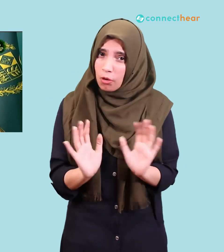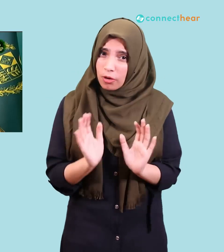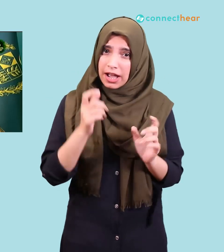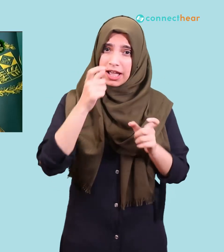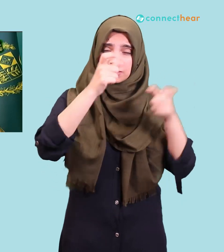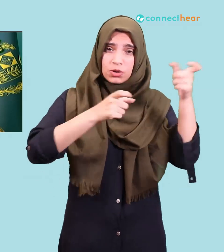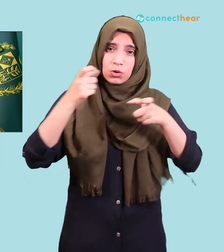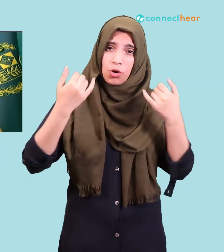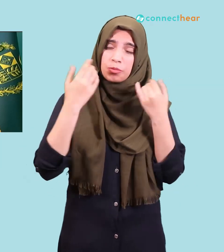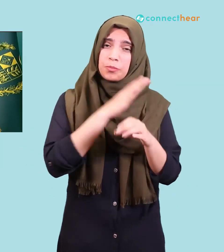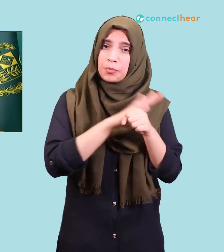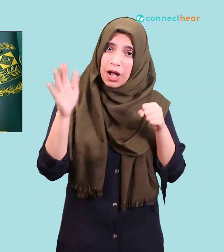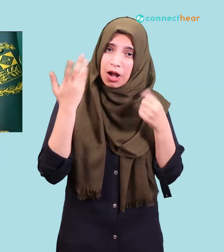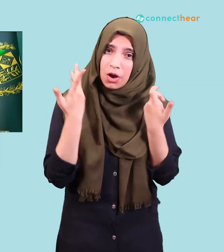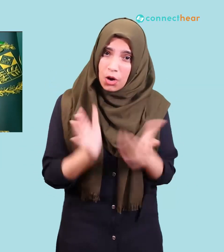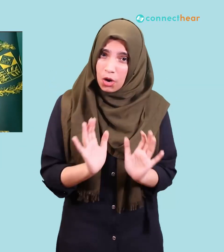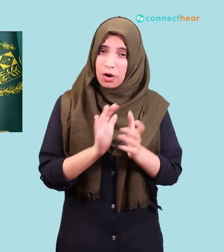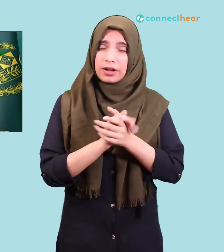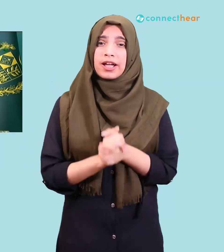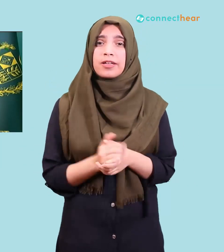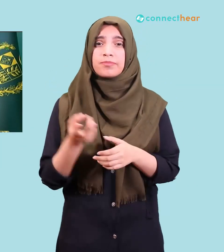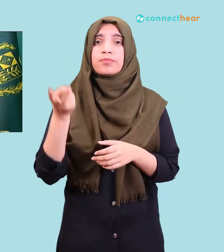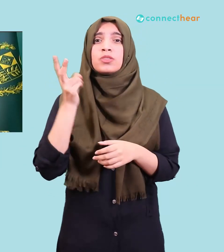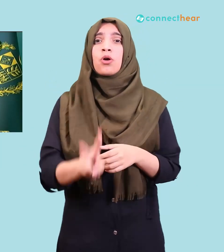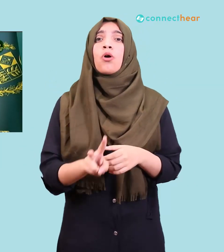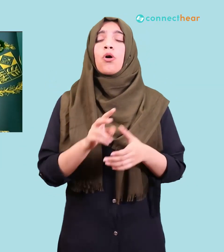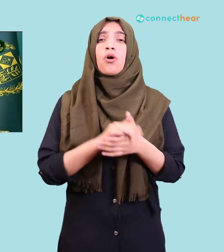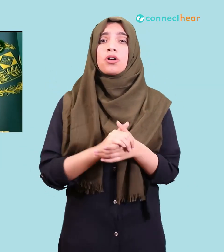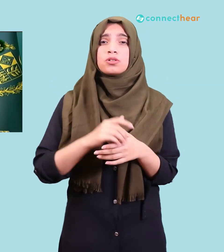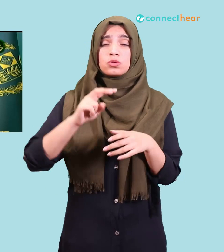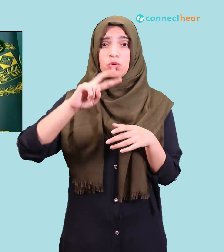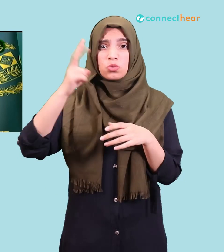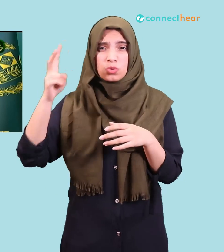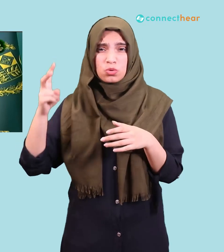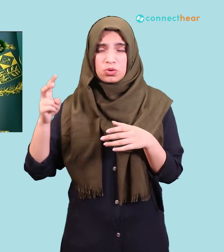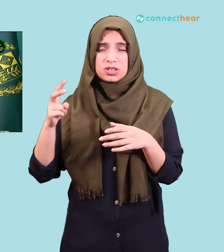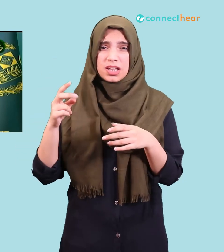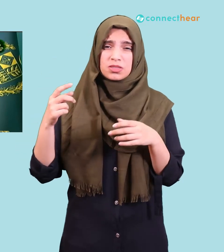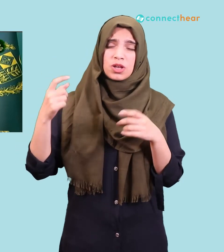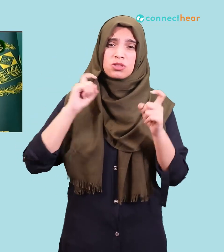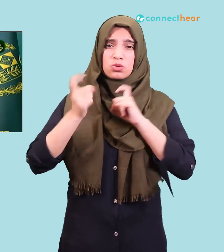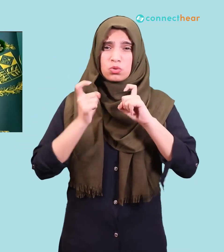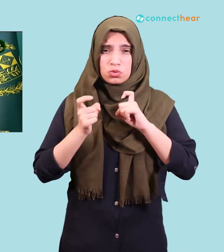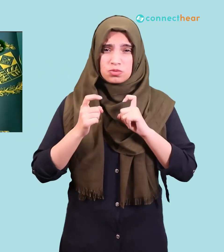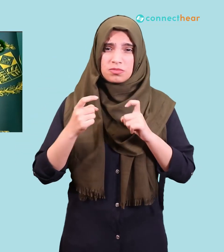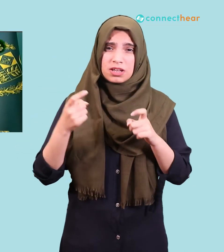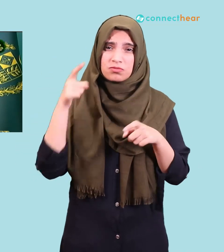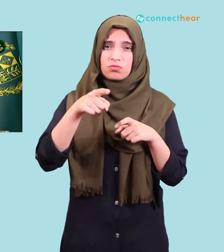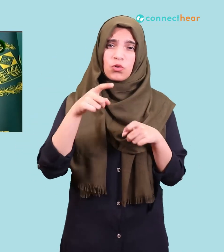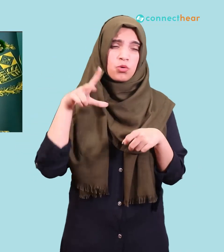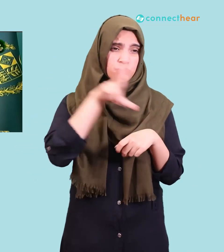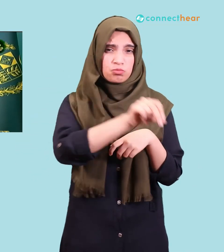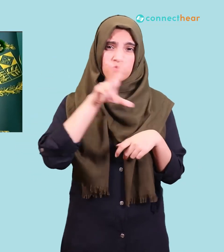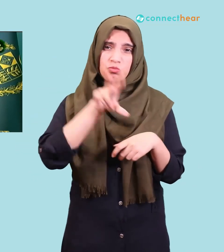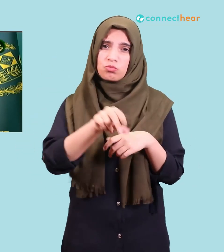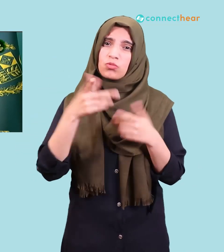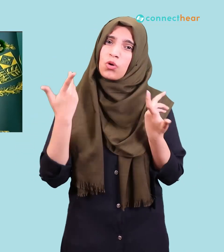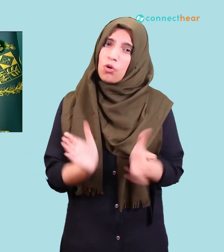اور پھر باہر سے کود پڑے لوگ, ہمارے پاکستان کے دشمن. ابھی تک ہم نے جو 4 لاکھ ٹویٹس